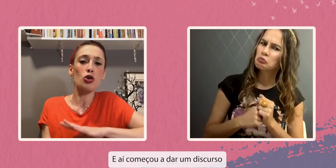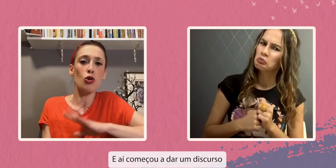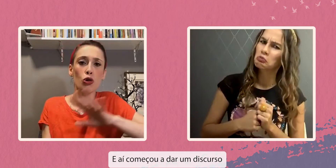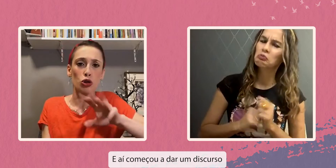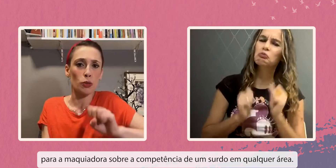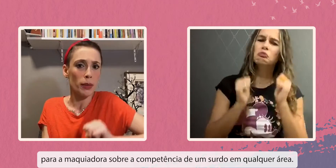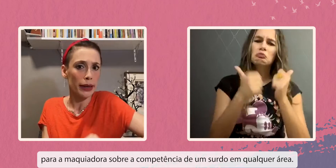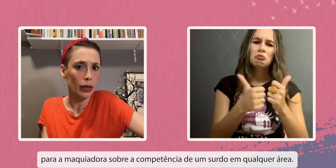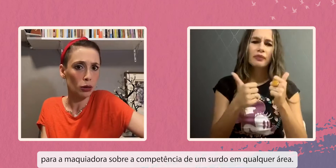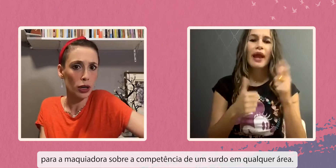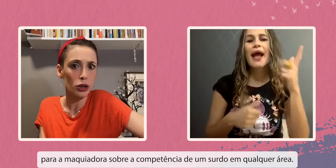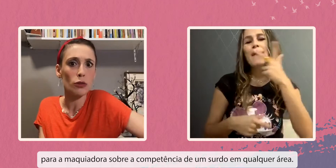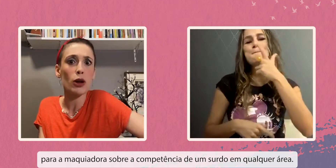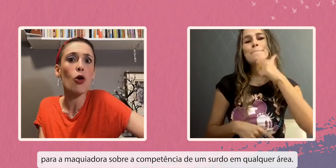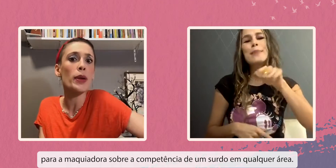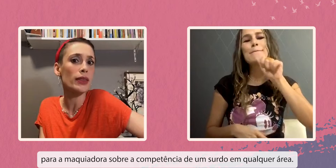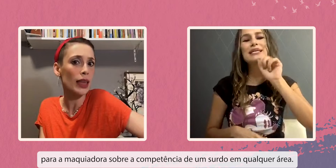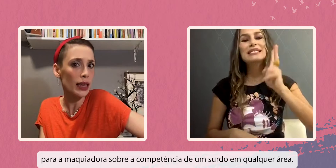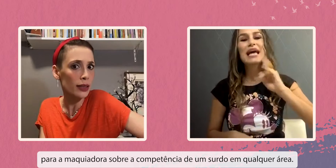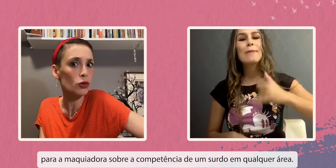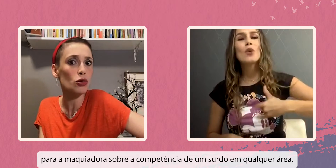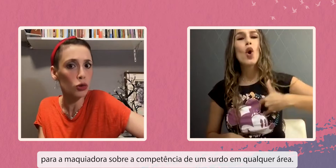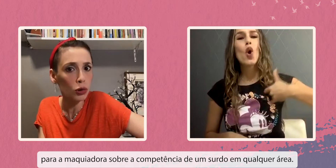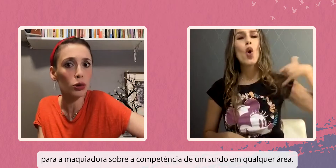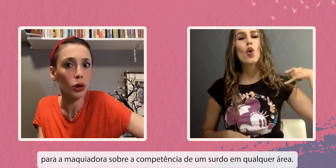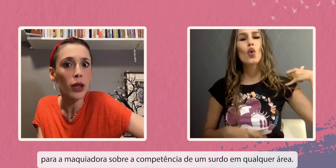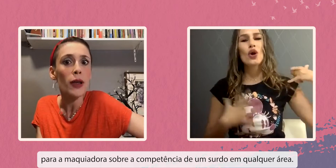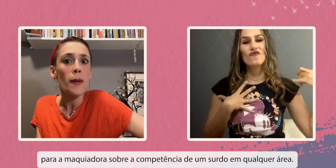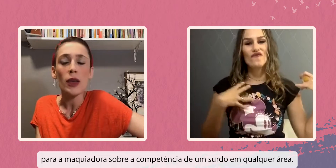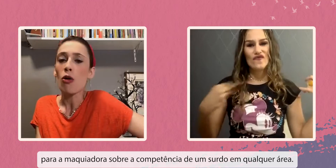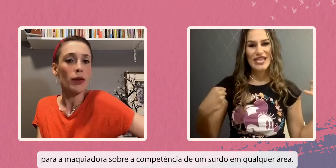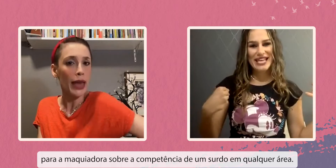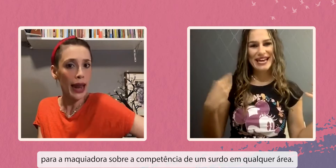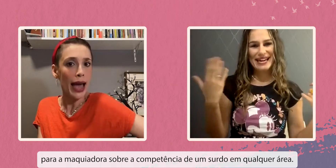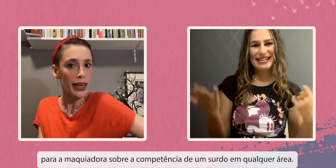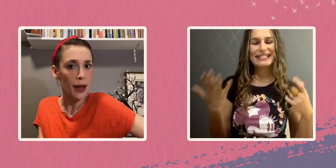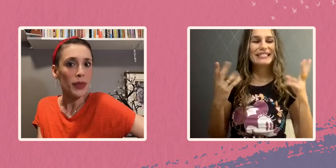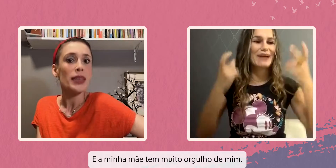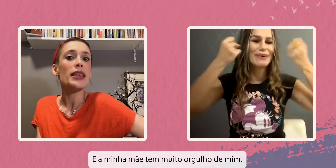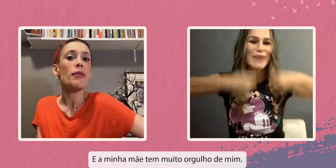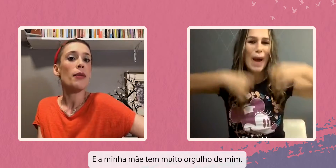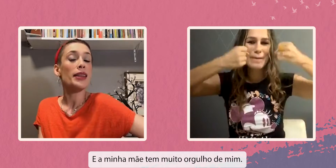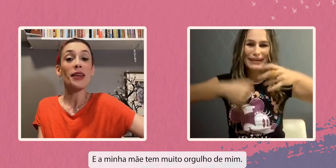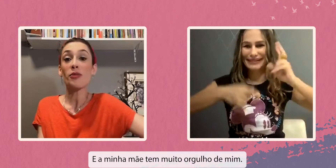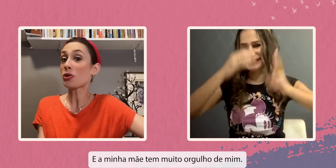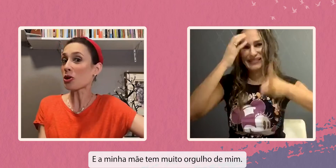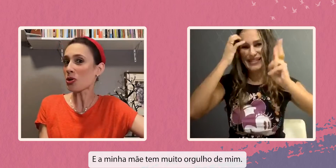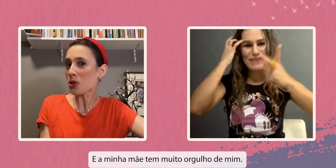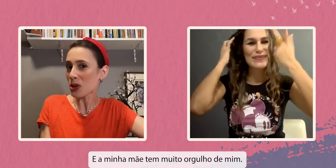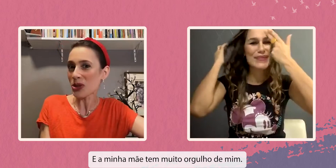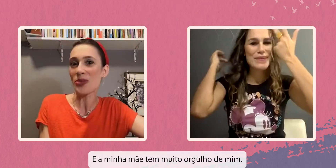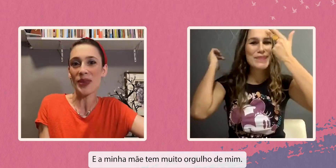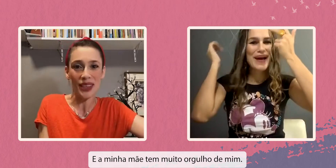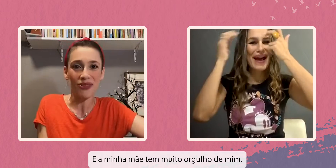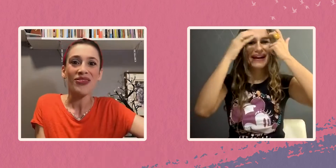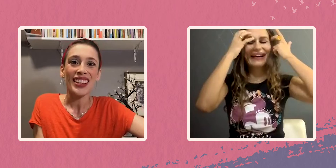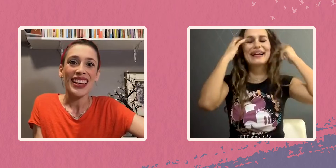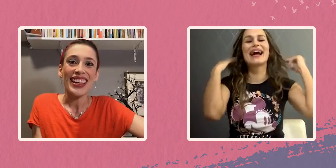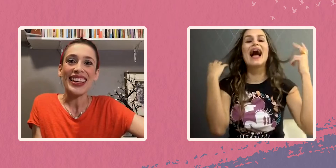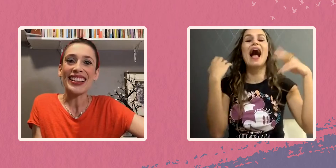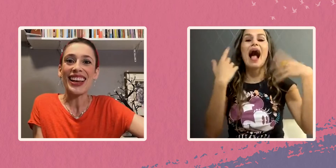um discurso para a maquiadora sobre a competência de um surdo em qualquer área. E a minha mãe tem muito orgulho de